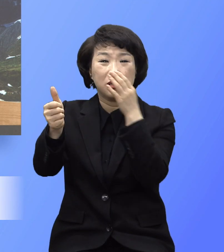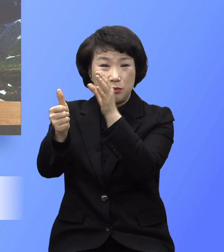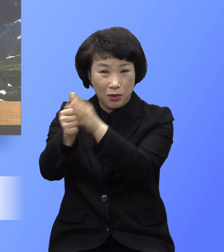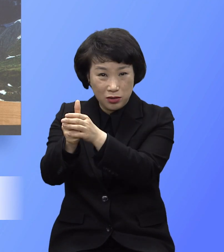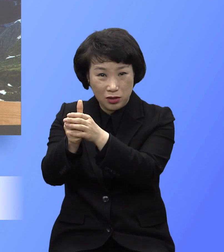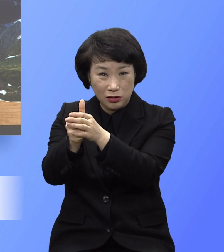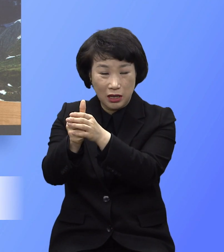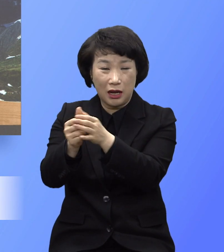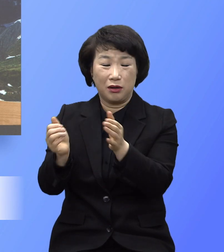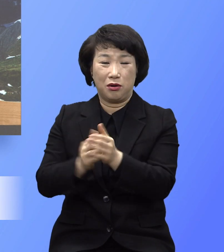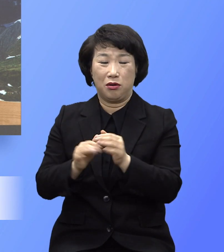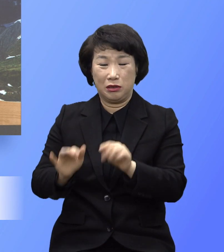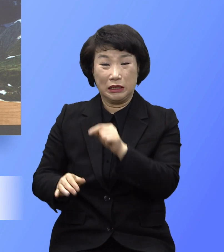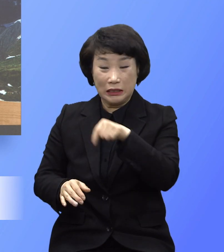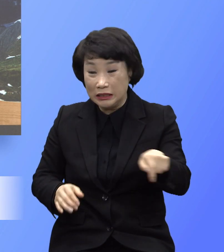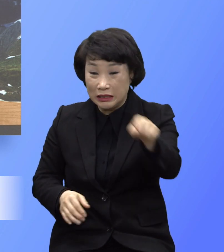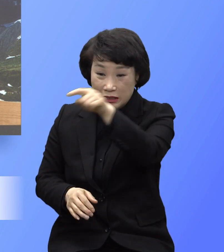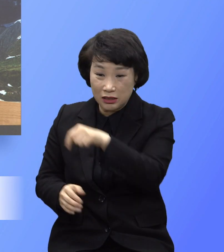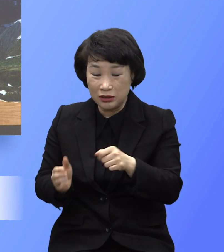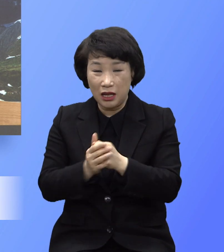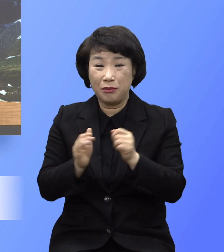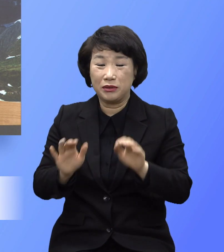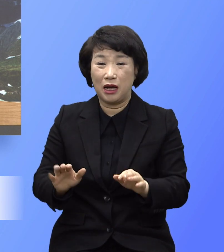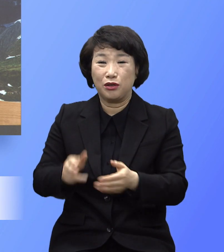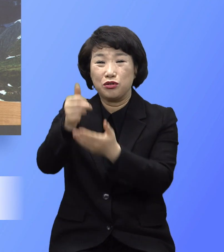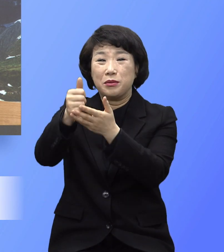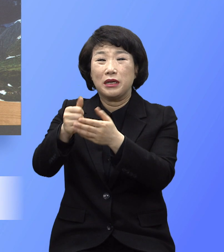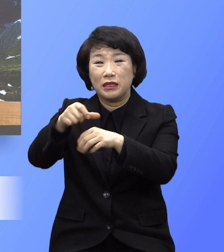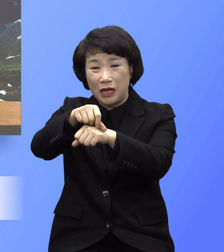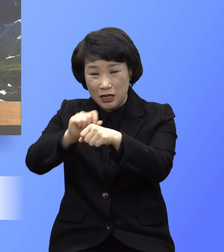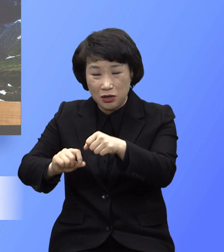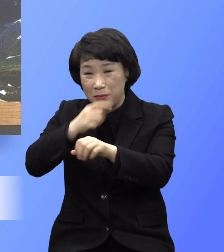때문이다. 요것 때문에 그런 것이다.